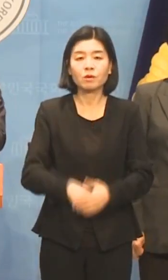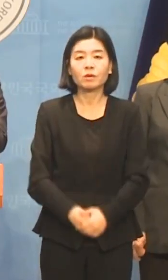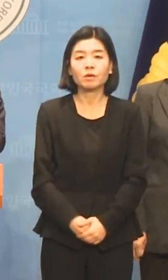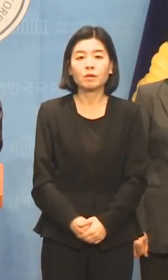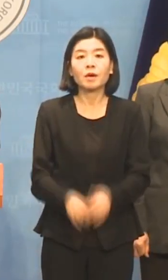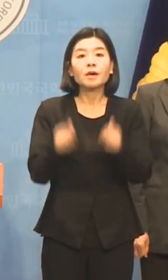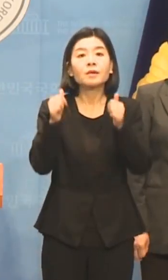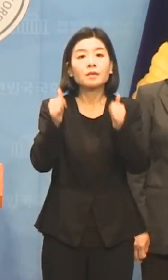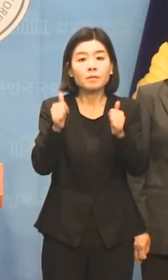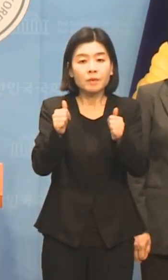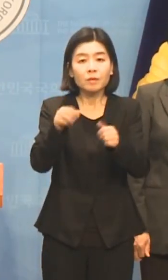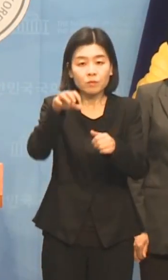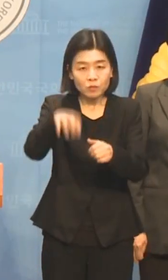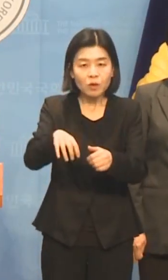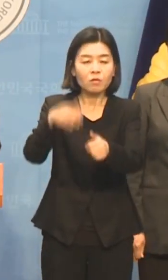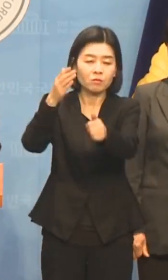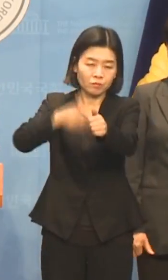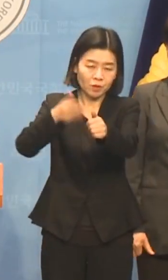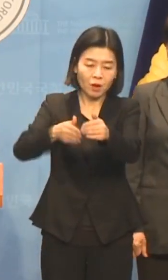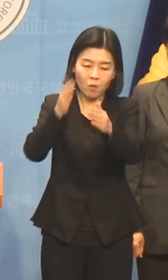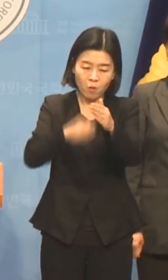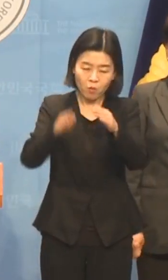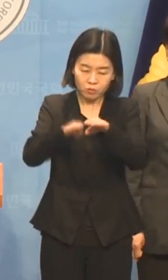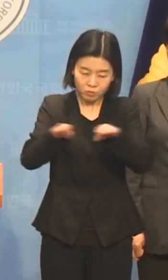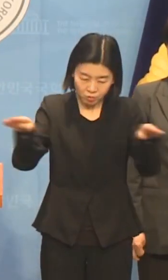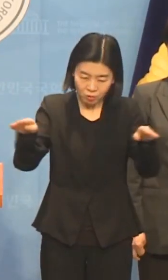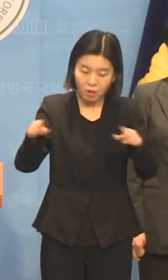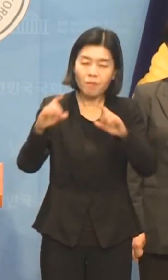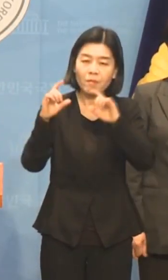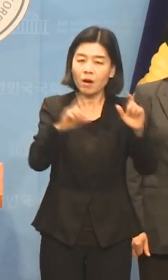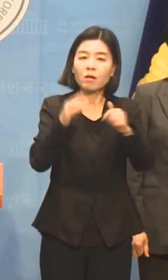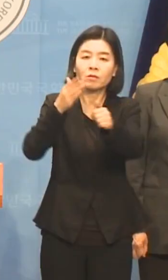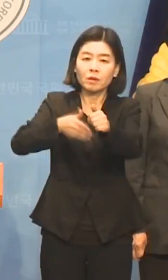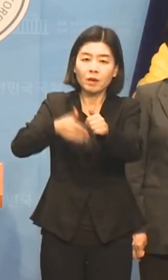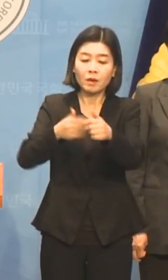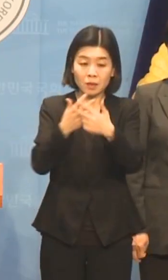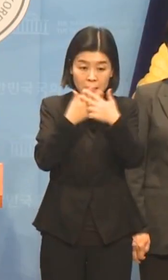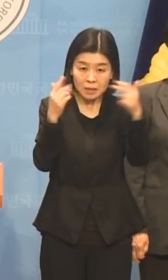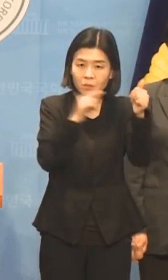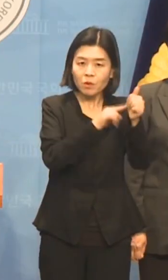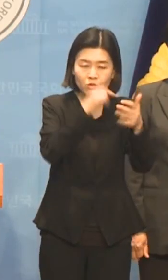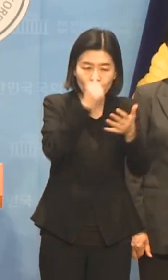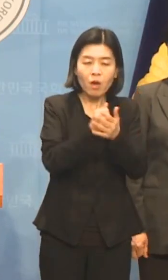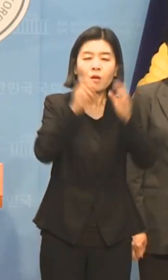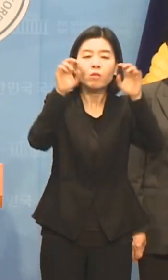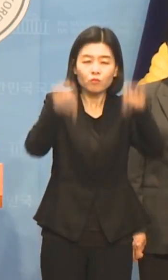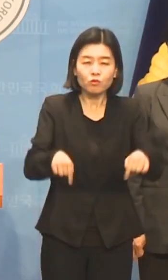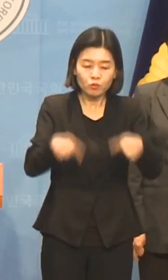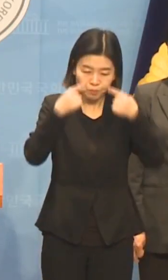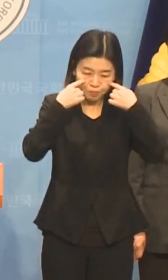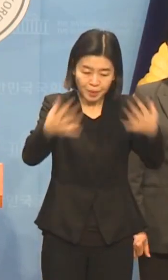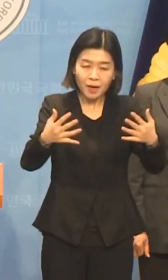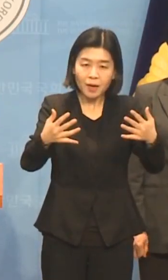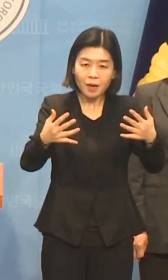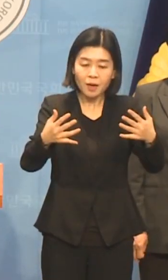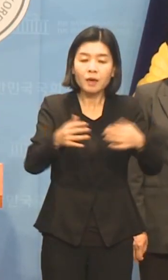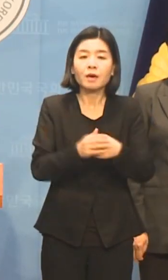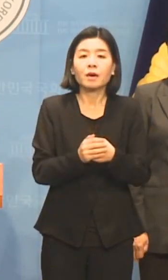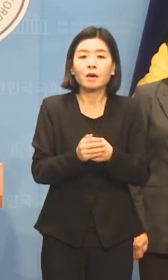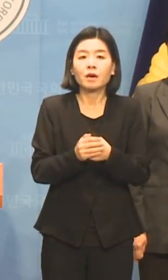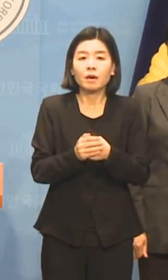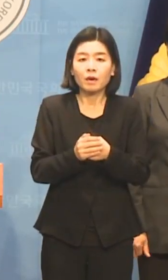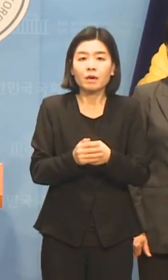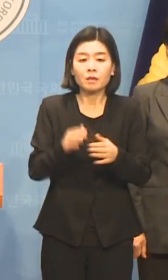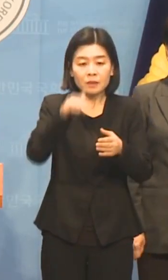재판부의 공정한 판결을 요청합니다. 이재명 대표는 명백한 무죄입니다. 이재명 대표의 공직선거법